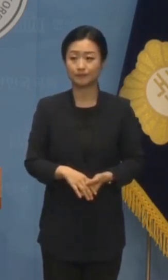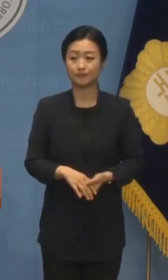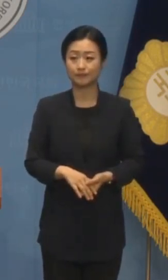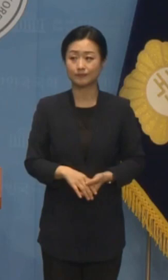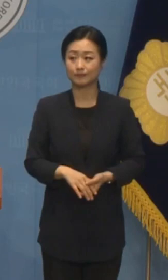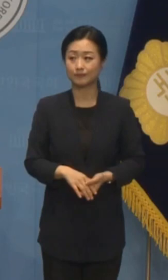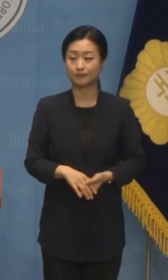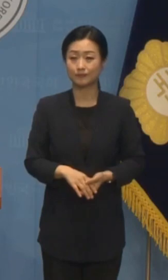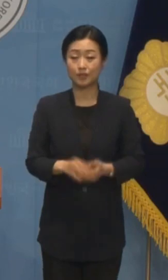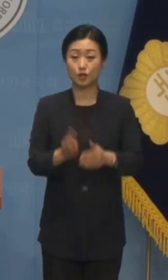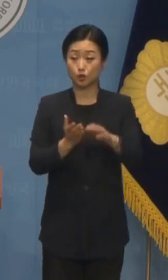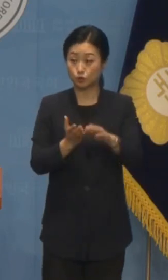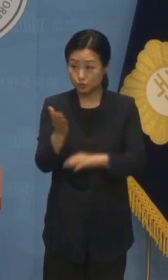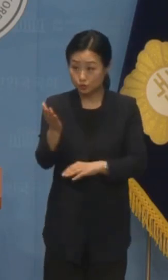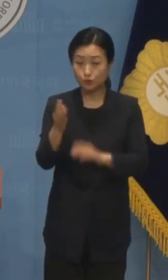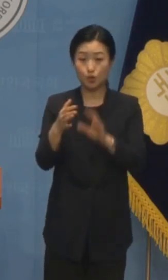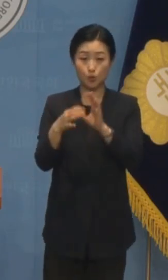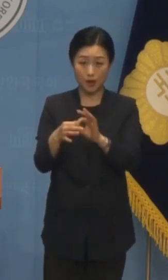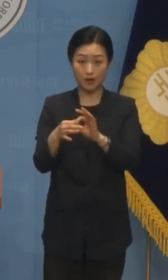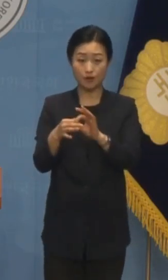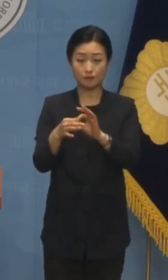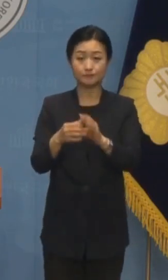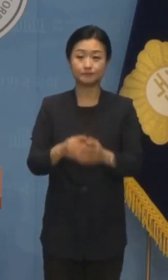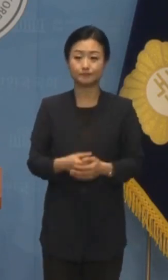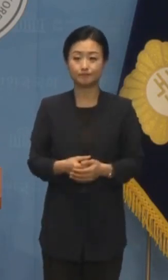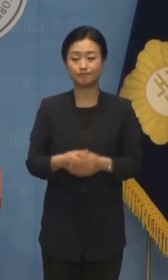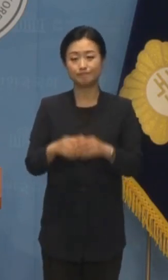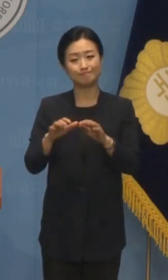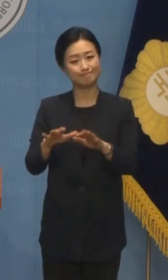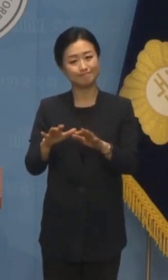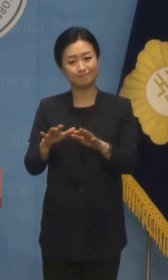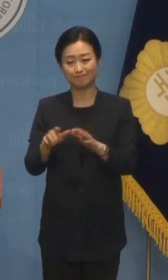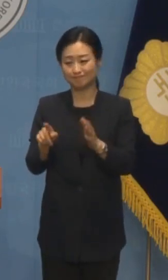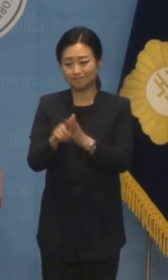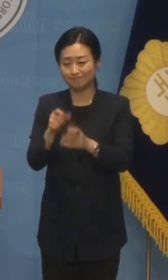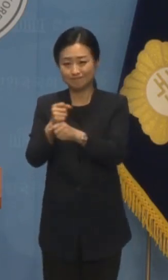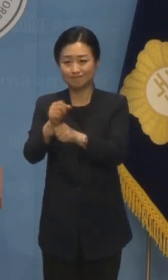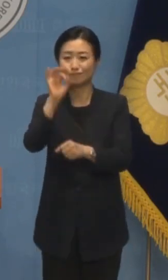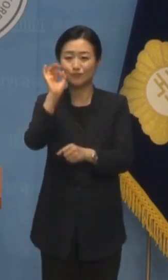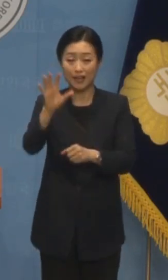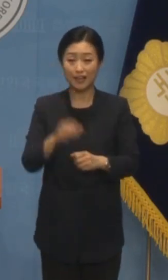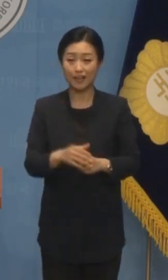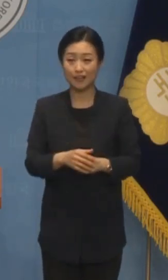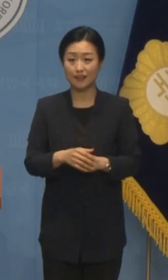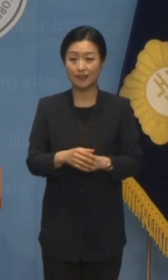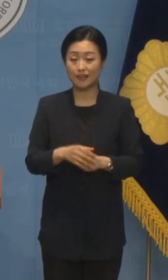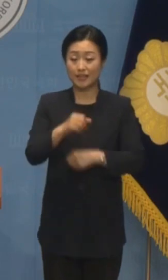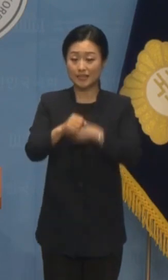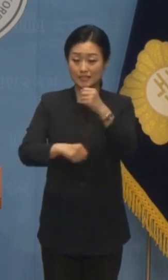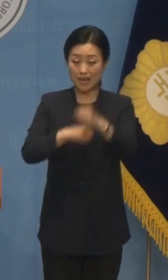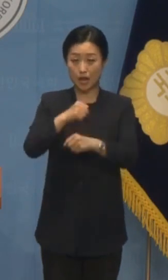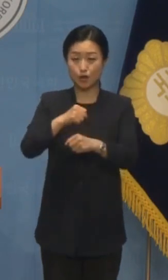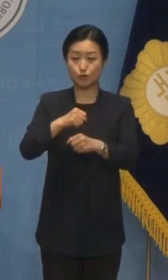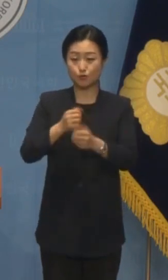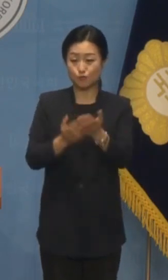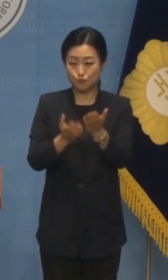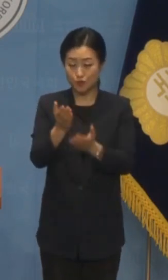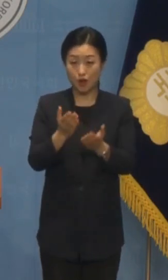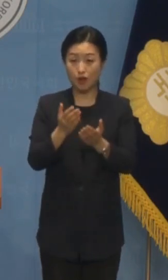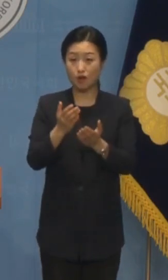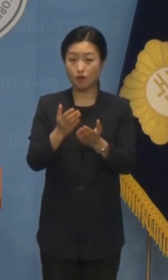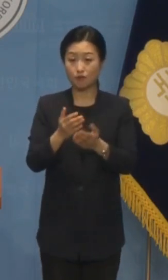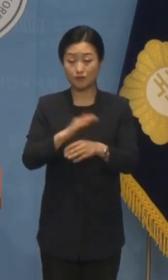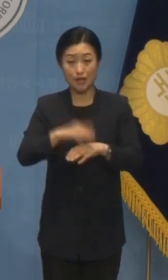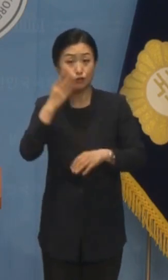네, 수출주도 성장의 유효성이 소실됐다는 것은 자유무역 세계화 시대의 중단으로 인한 것만은 아닙니다. 수출이 아무리